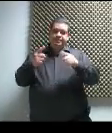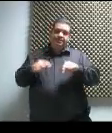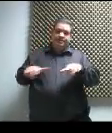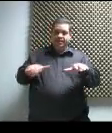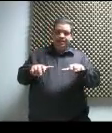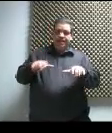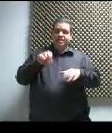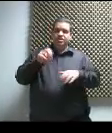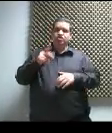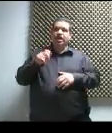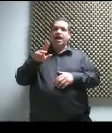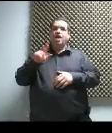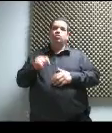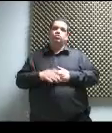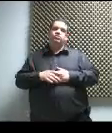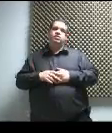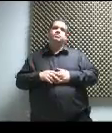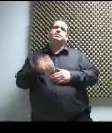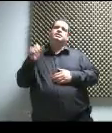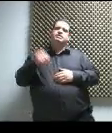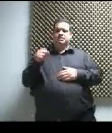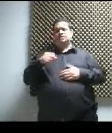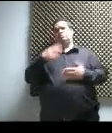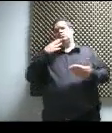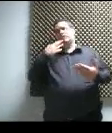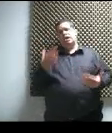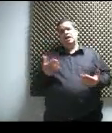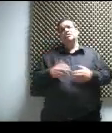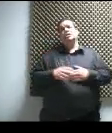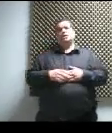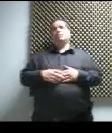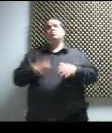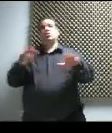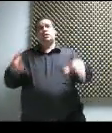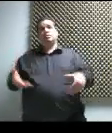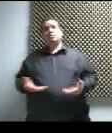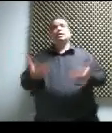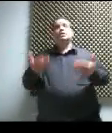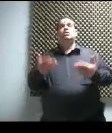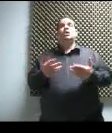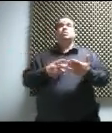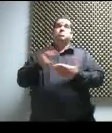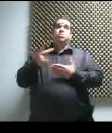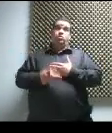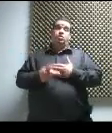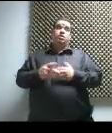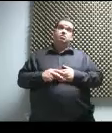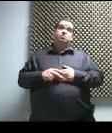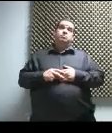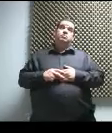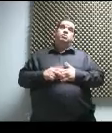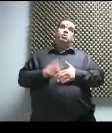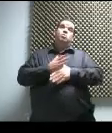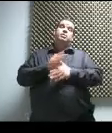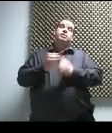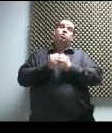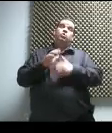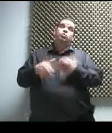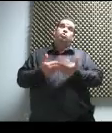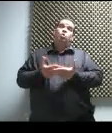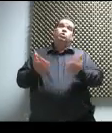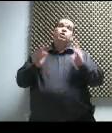es el shakeout. Sí, cómo no. Muchas gracias por la invitación al programa y poder compartir con todos ustedes un